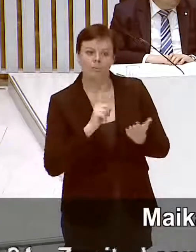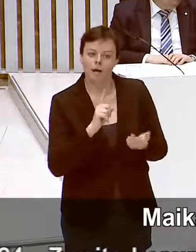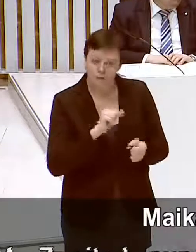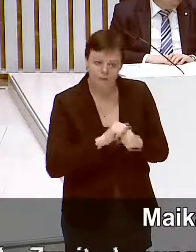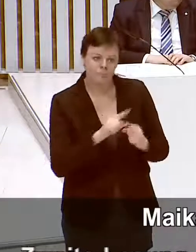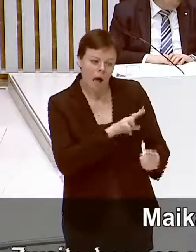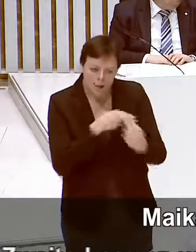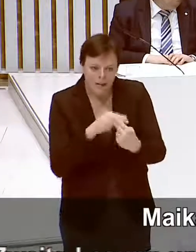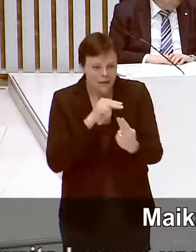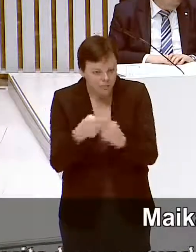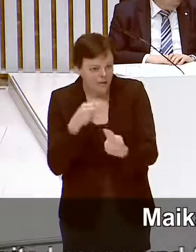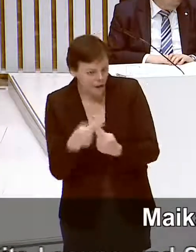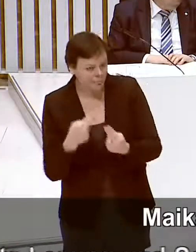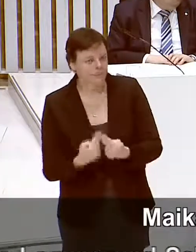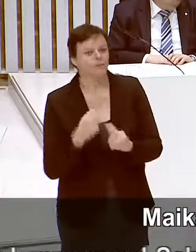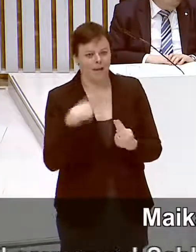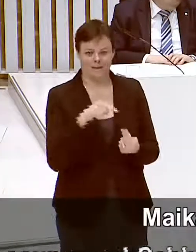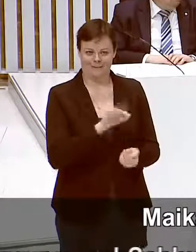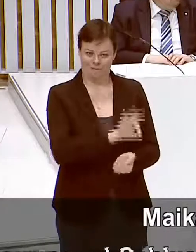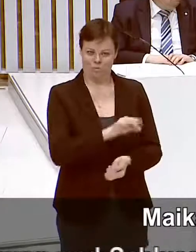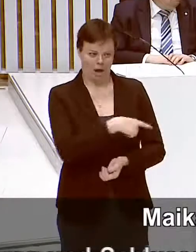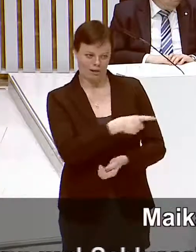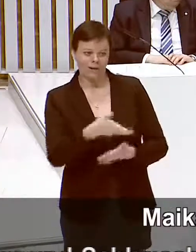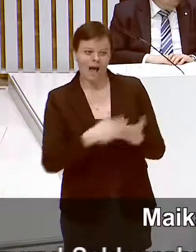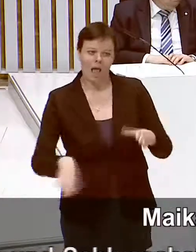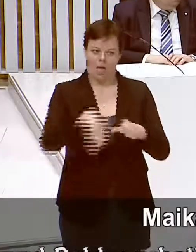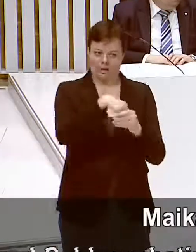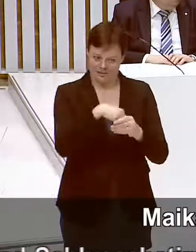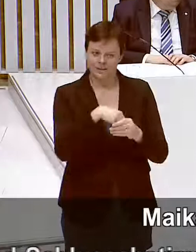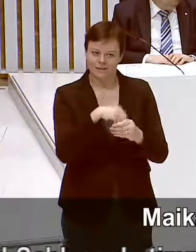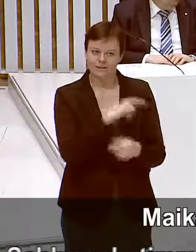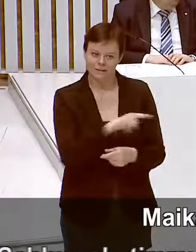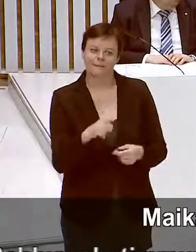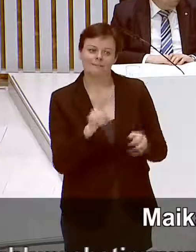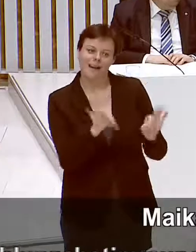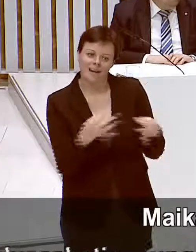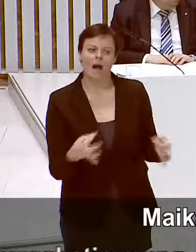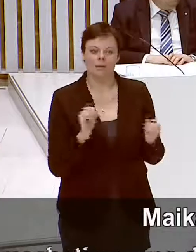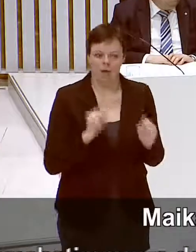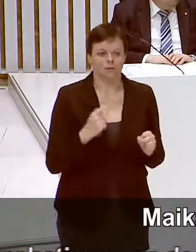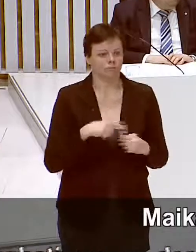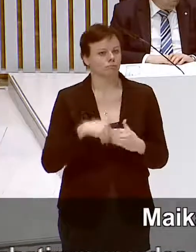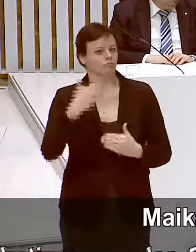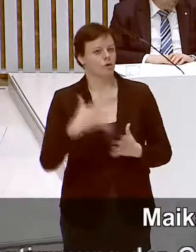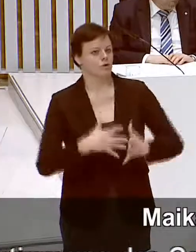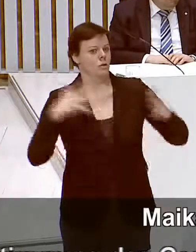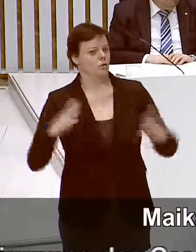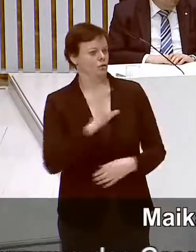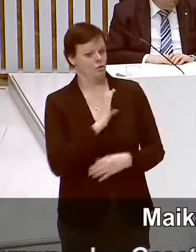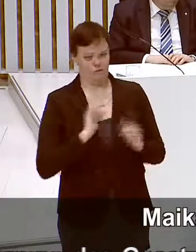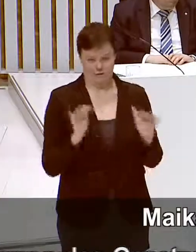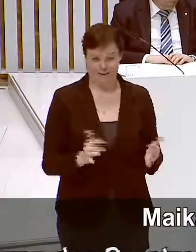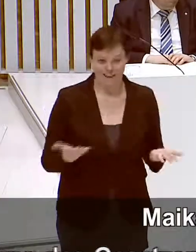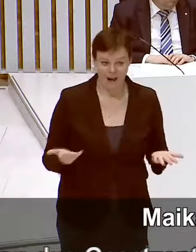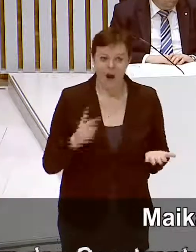zur Herstellung der Teilhabefähigkeit, aber dann bietet sie große Chancen. Gerade für